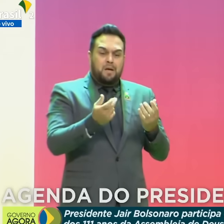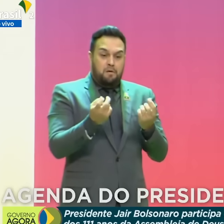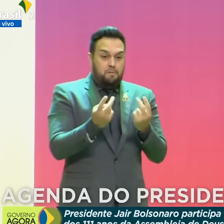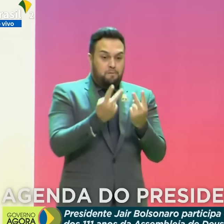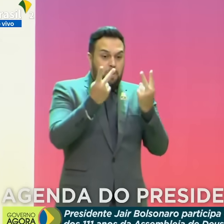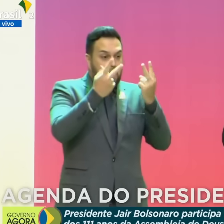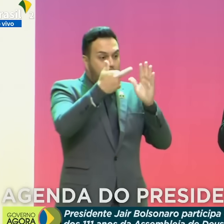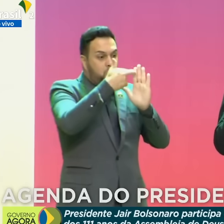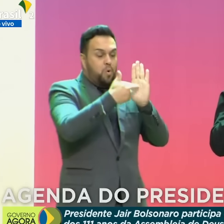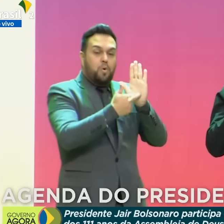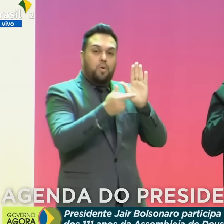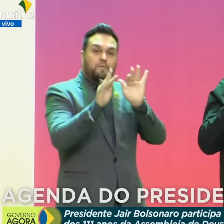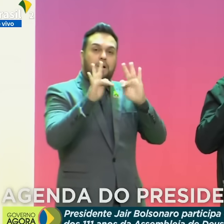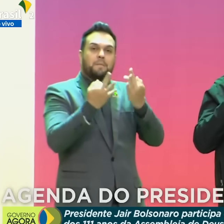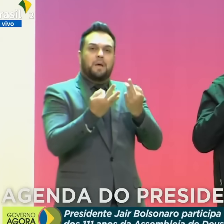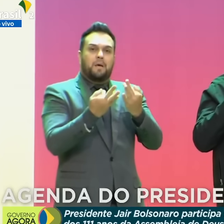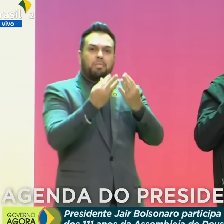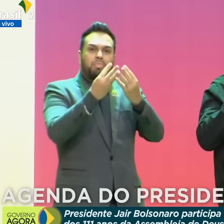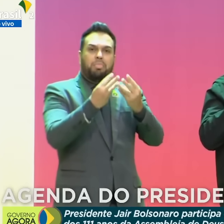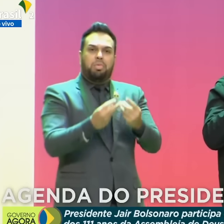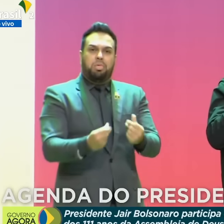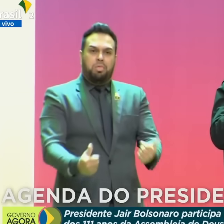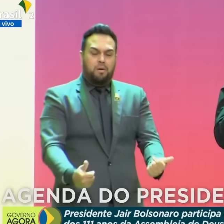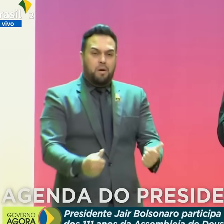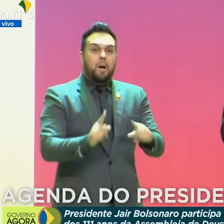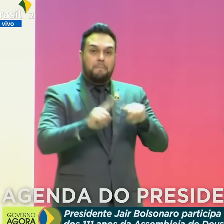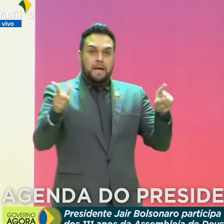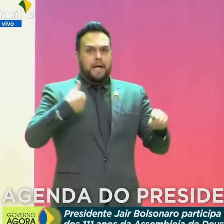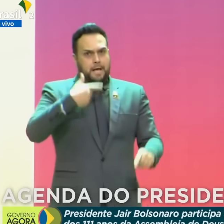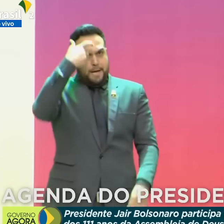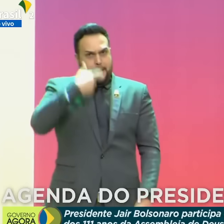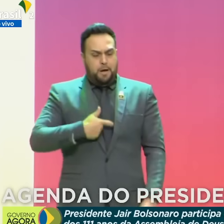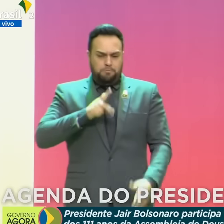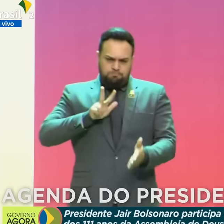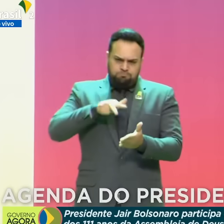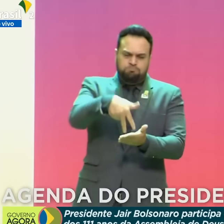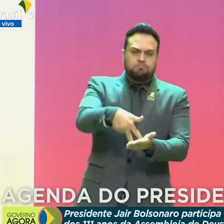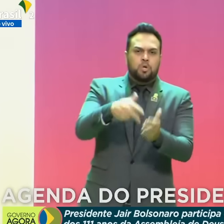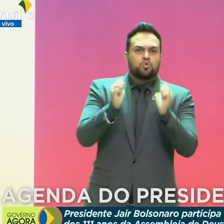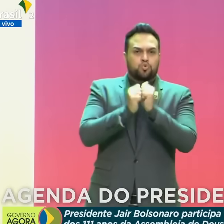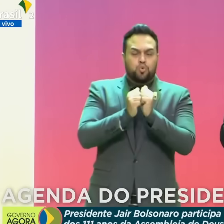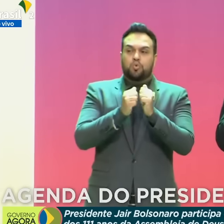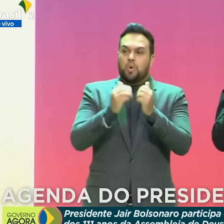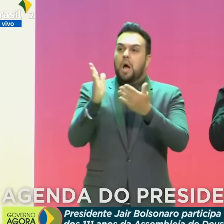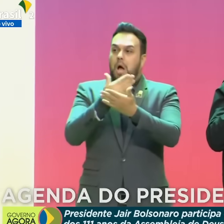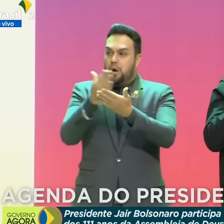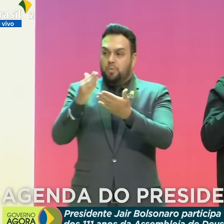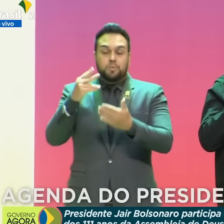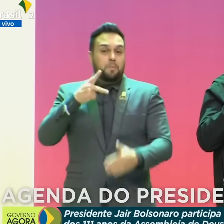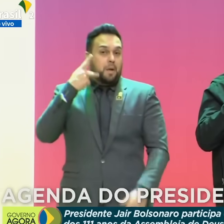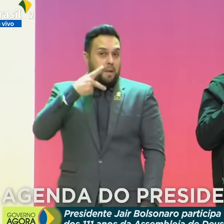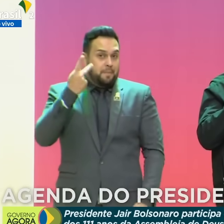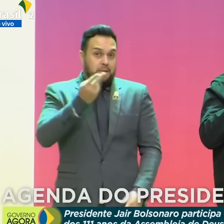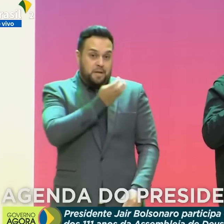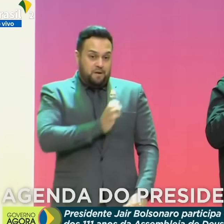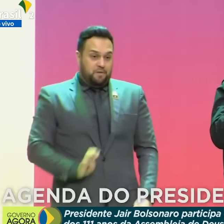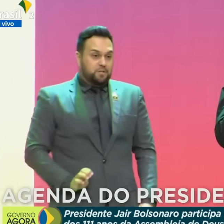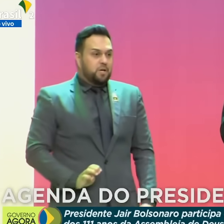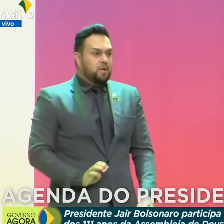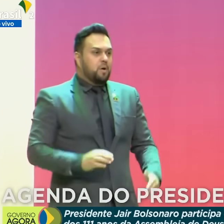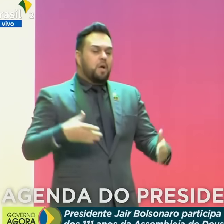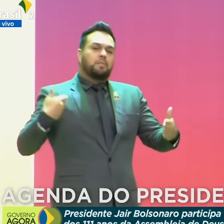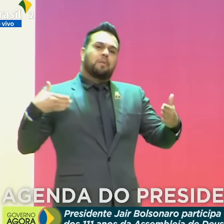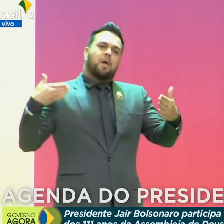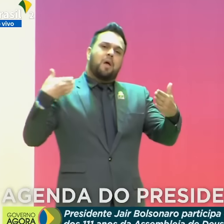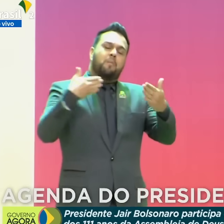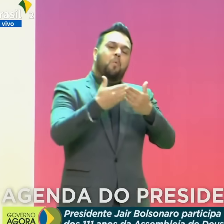familiares? Apareci neste momento juntamente com alguns parlamentares evangélicos e com o tempo